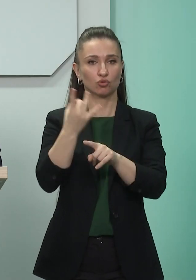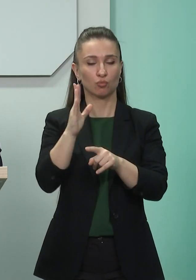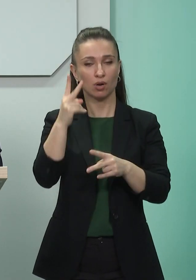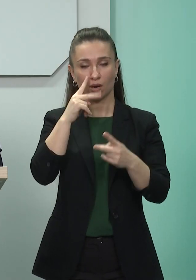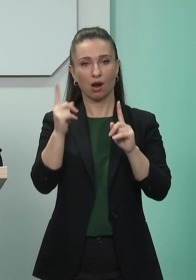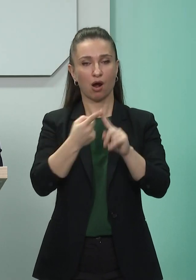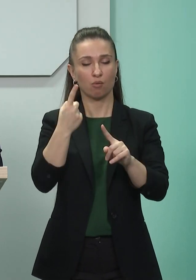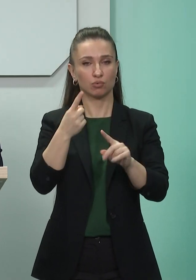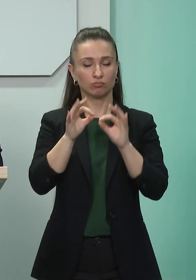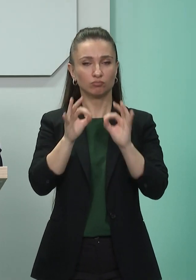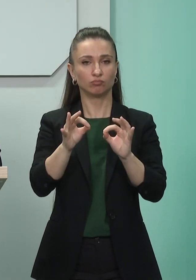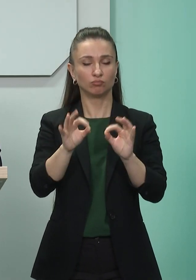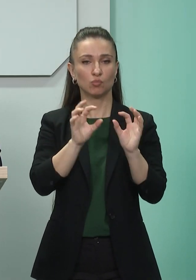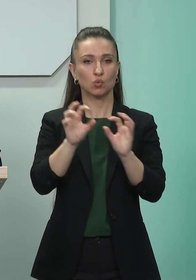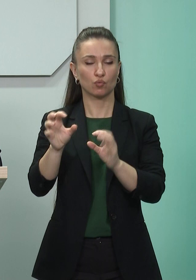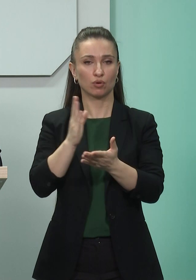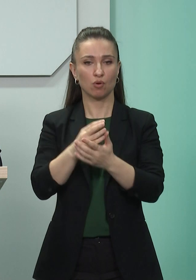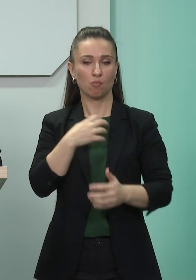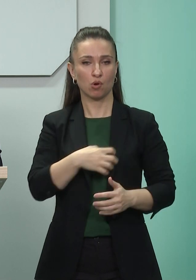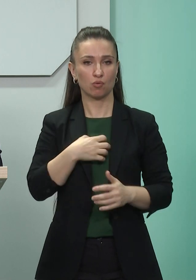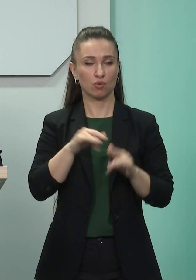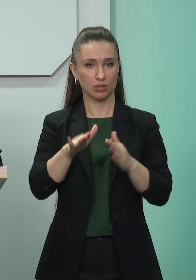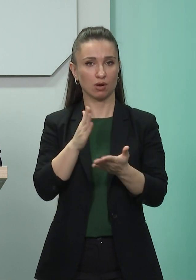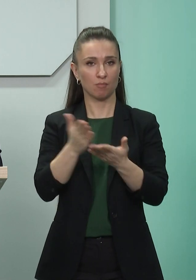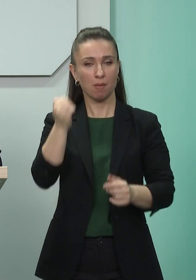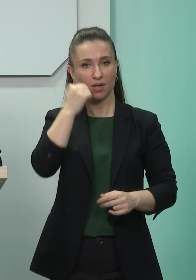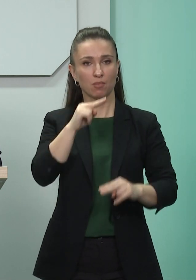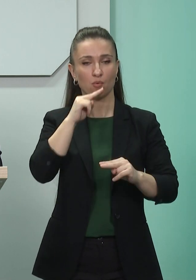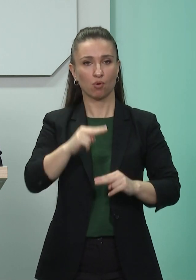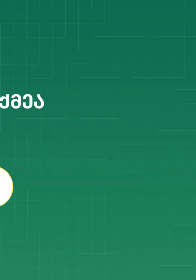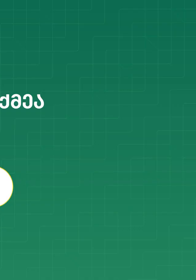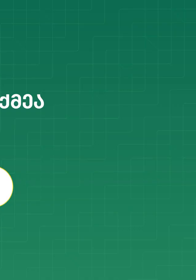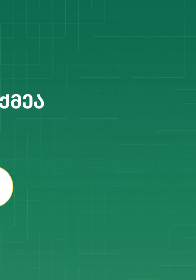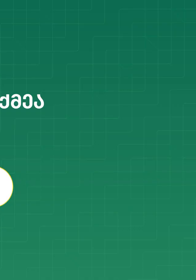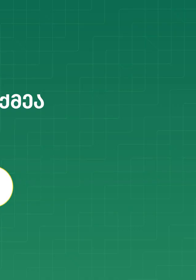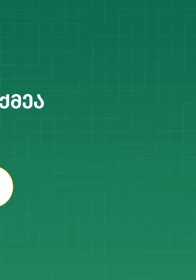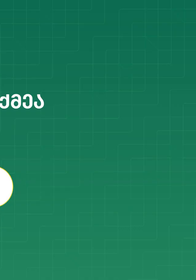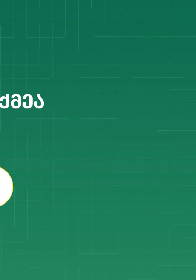გამჭვირვალობის უზრუნველყოფის მიზნით უმნიშვნელოვანესი კომპონენტია. მადლობა ყურადღებისთვის.